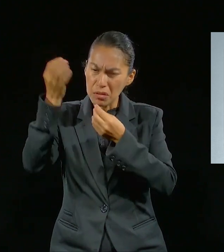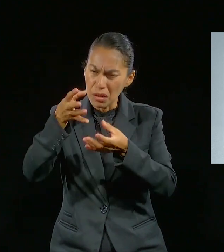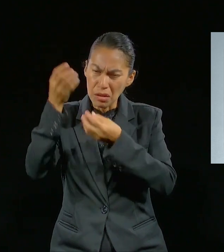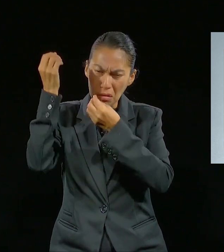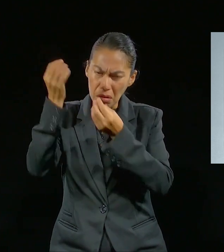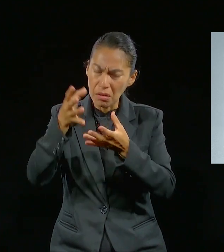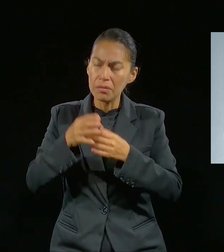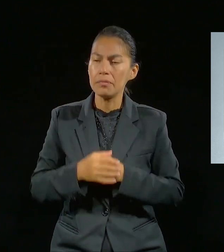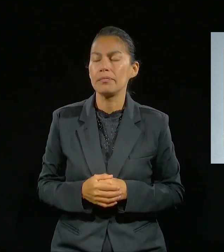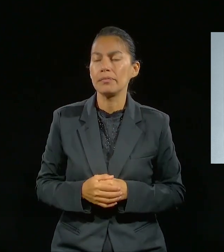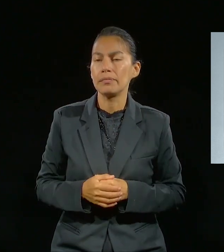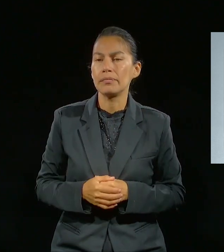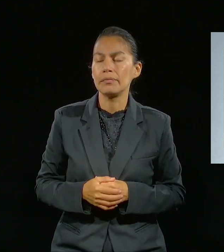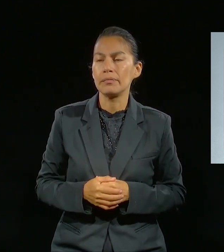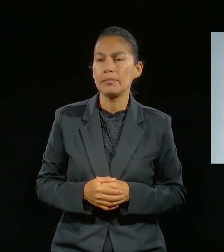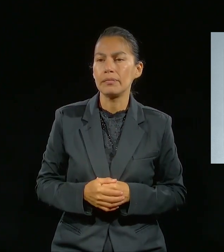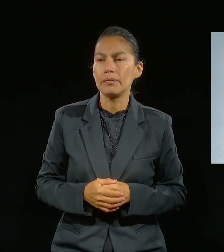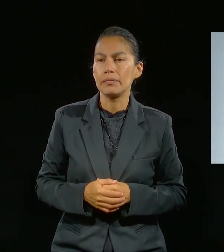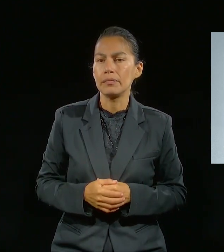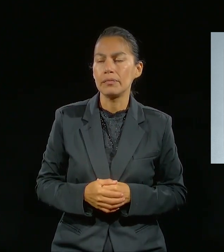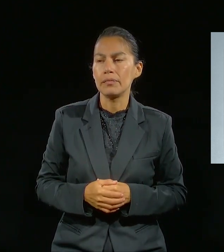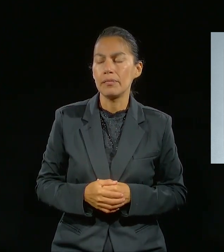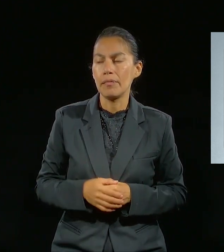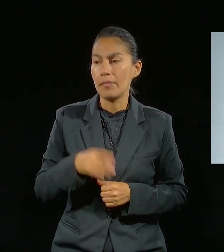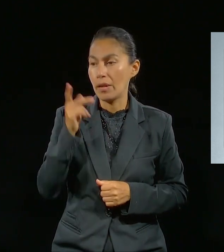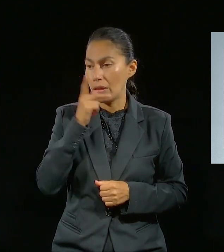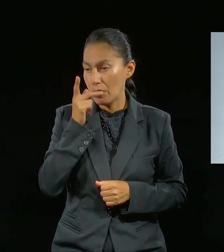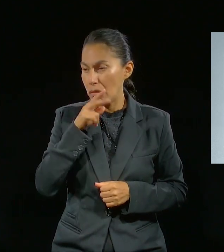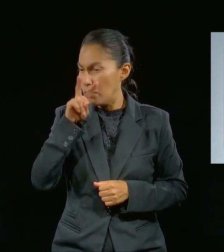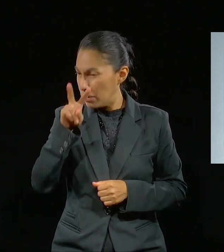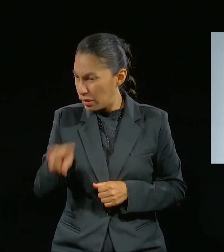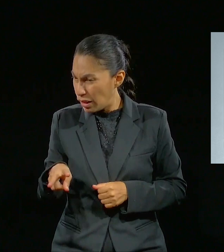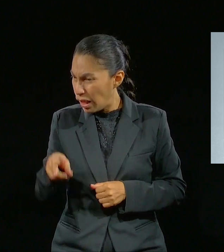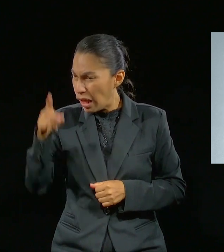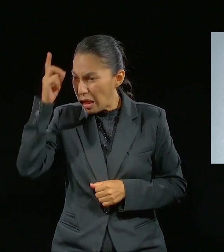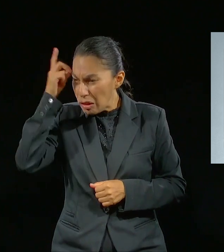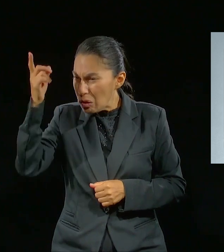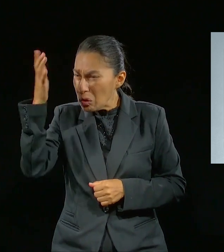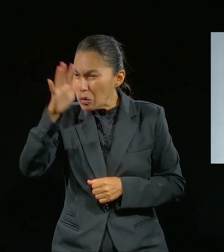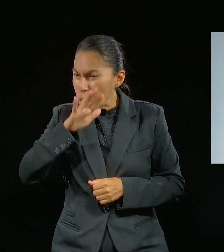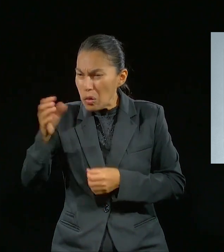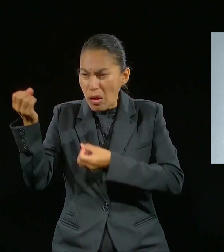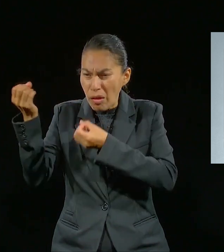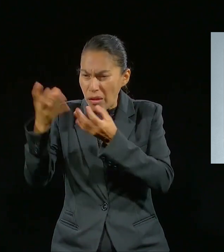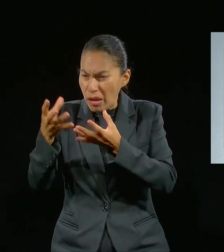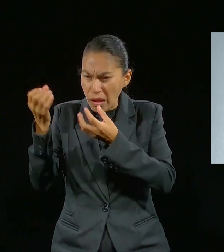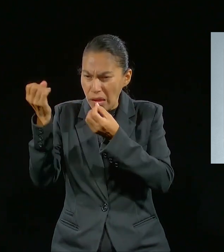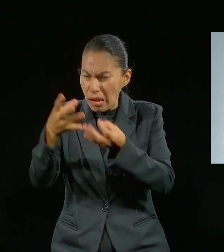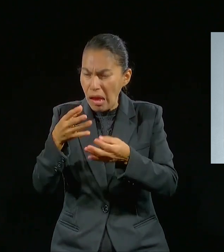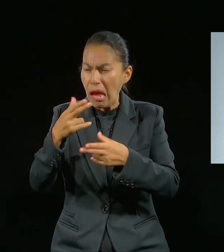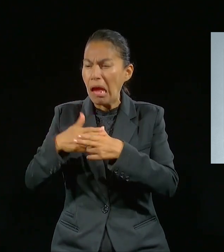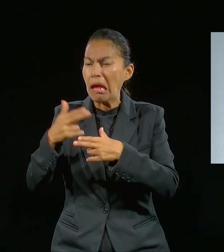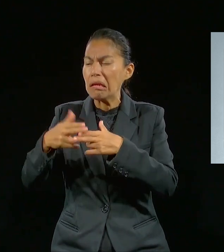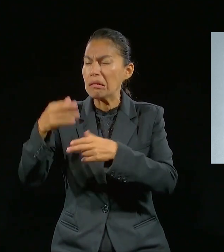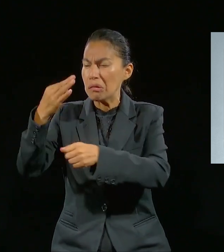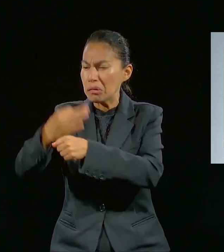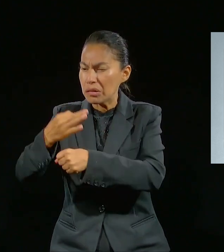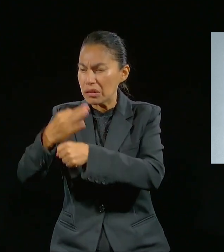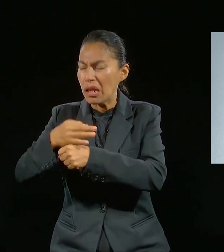Amén. va a proveer ese dinero. Amén. Pastor, lo provee, hasta ahorita lo va a